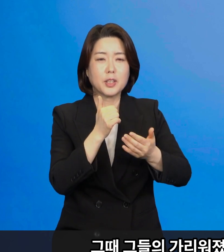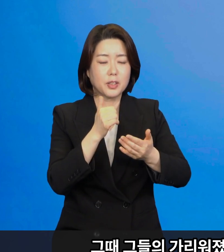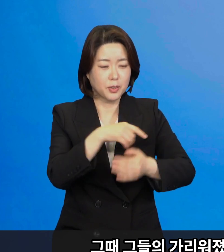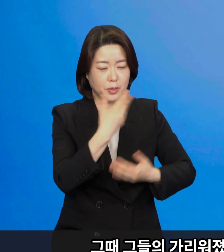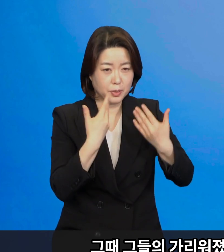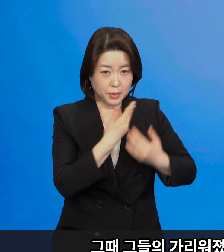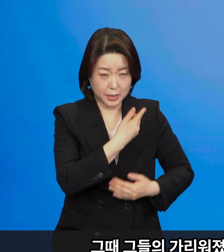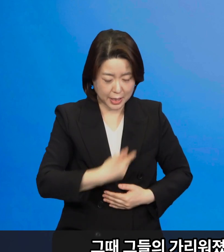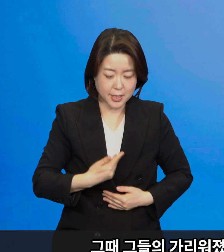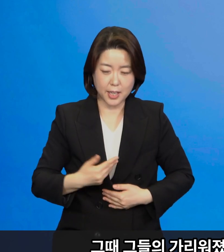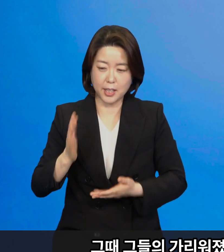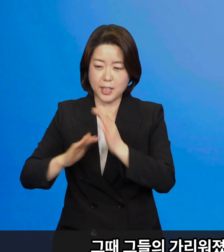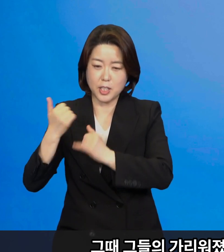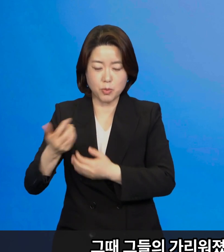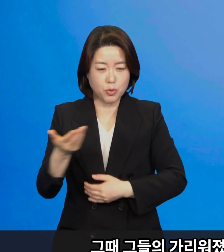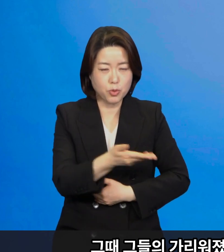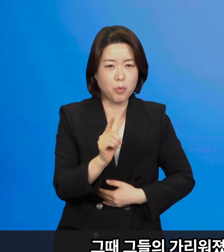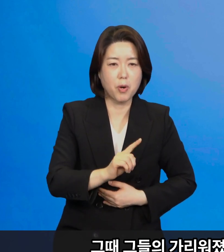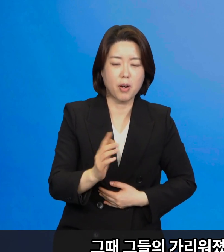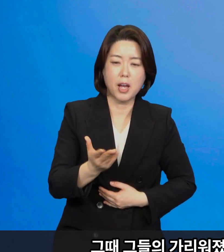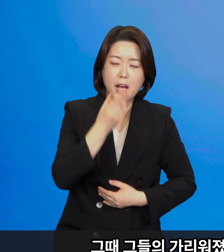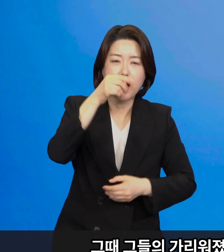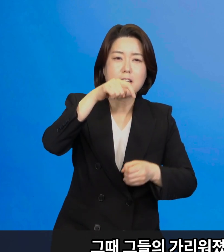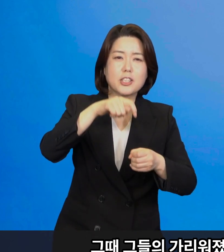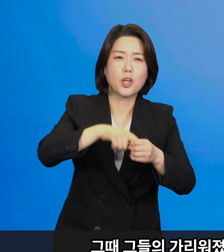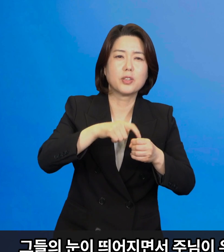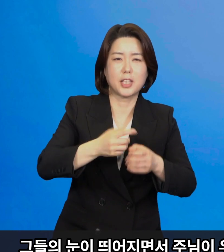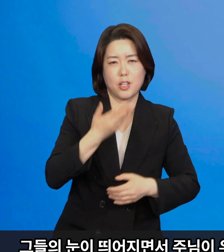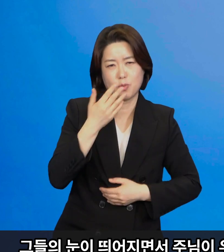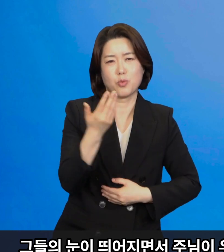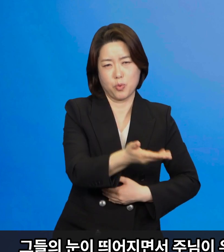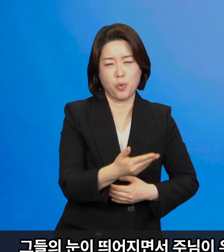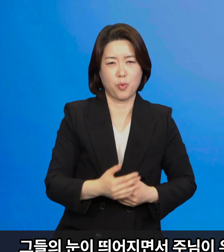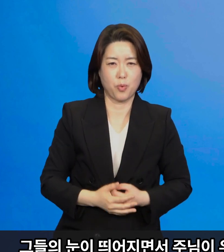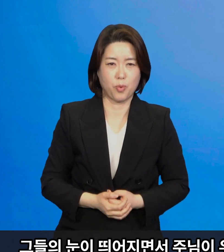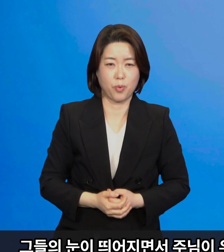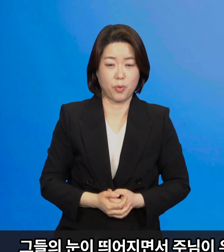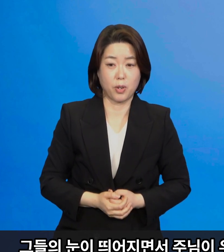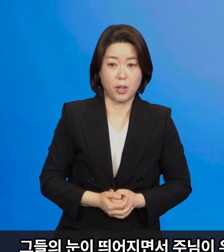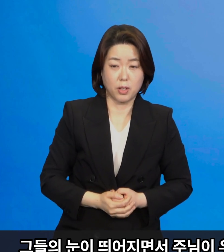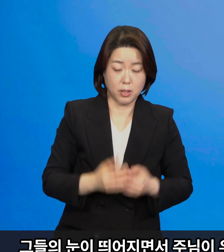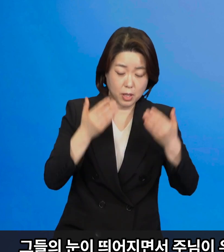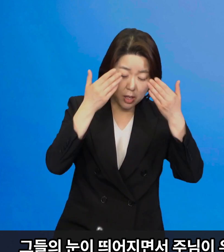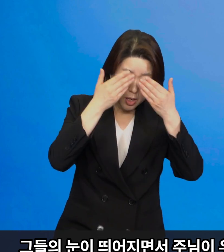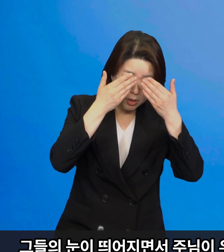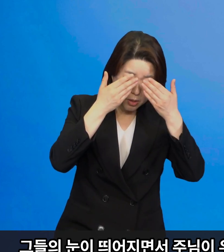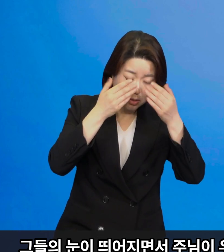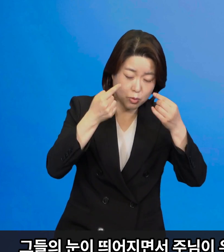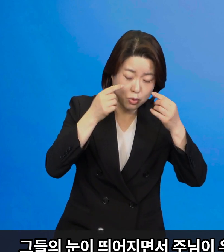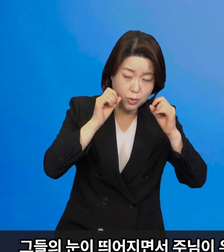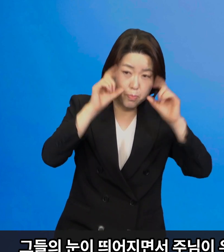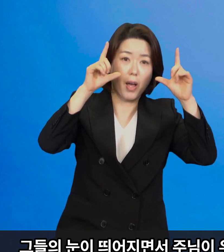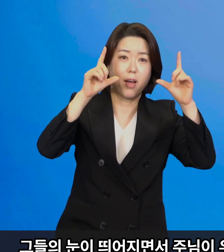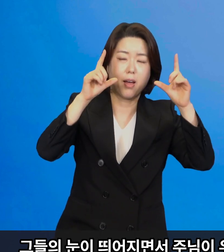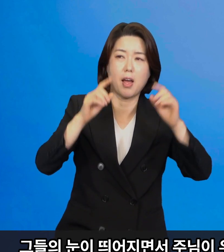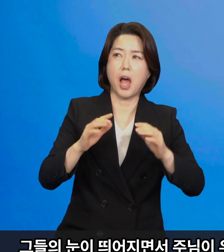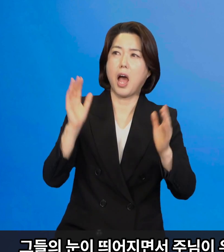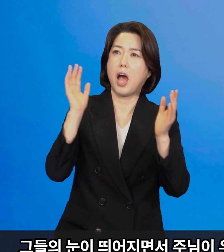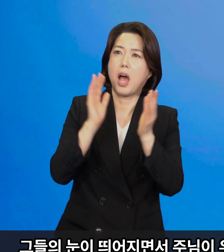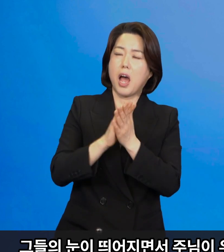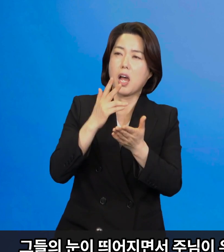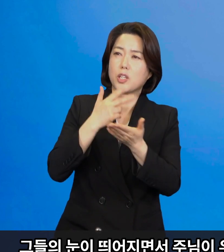그때 그들의 가리워졌던 눈이 활짝 열렸습니다. 그들의 눈이 뜨여지면서 주님이 우리와 함께 계시구나 하는